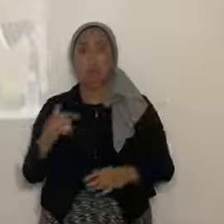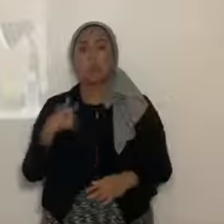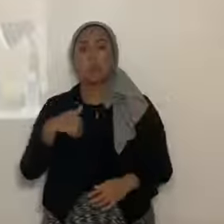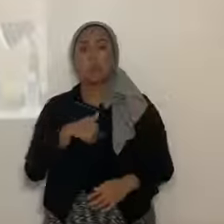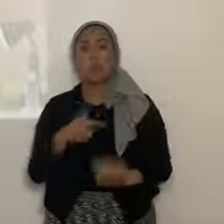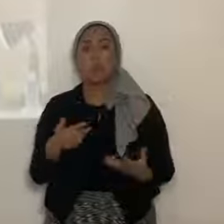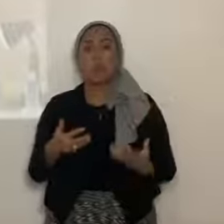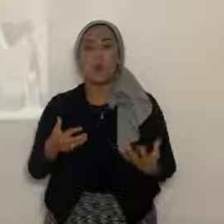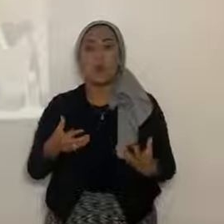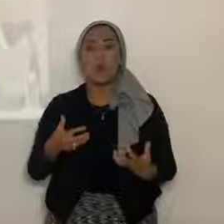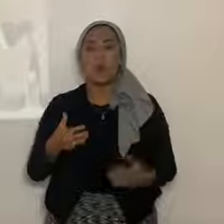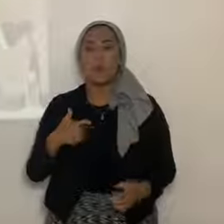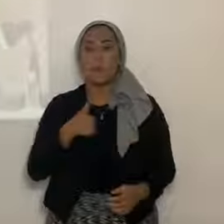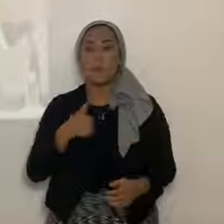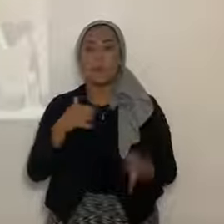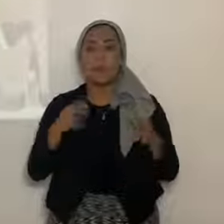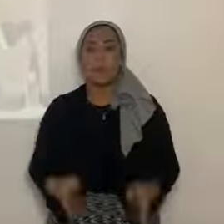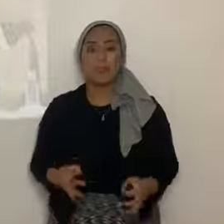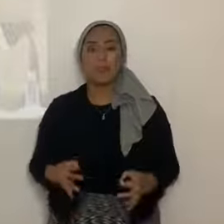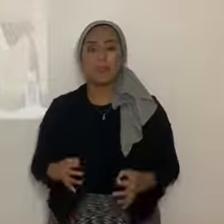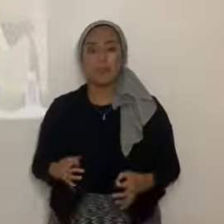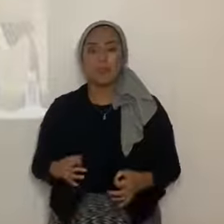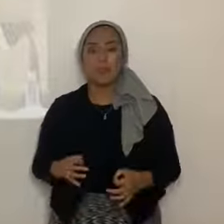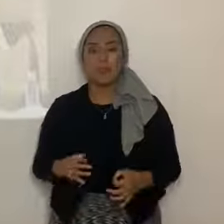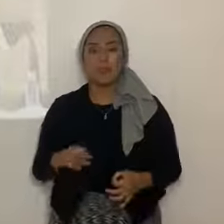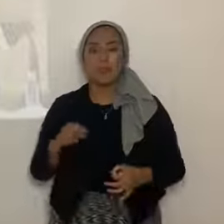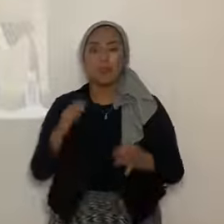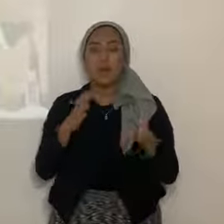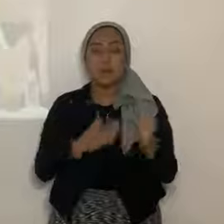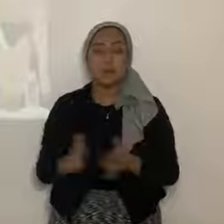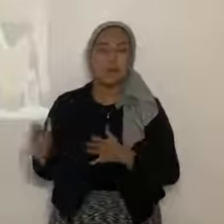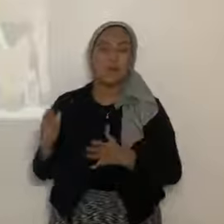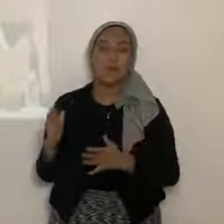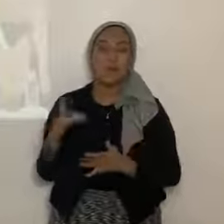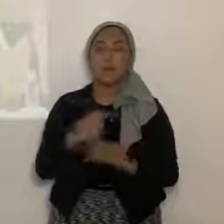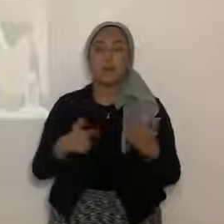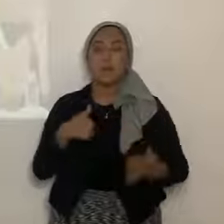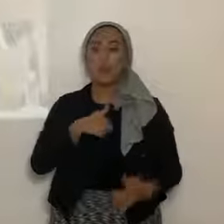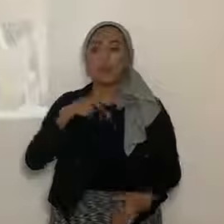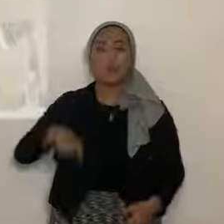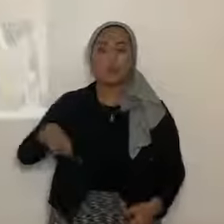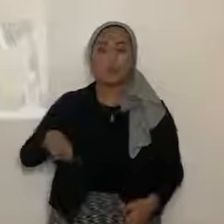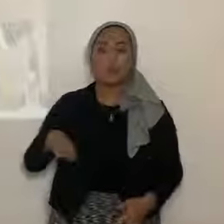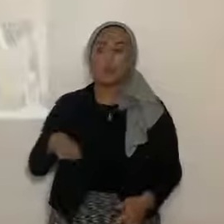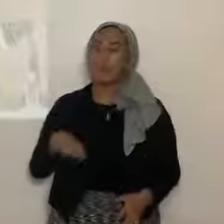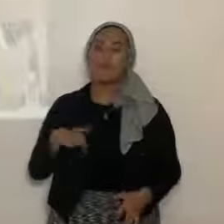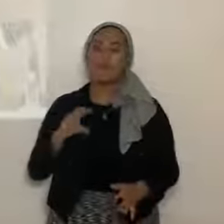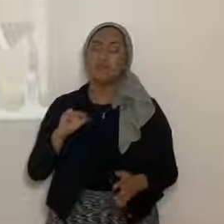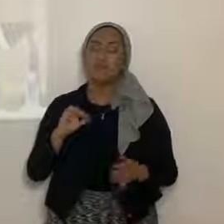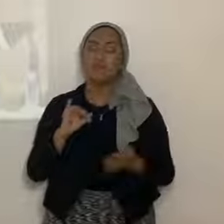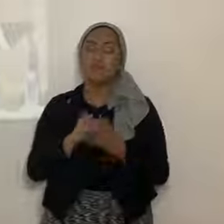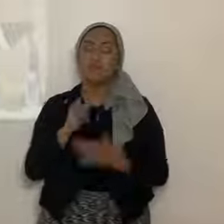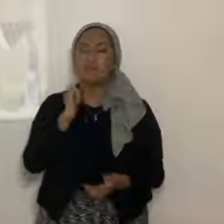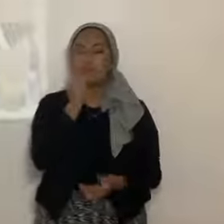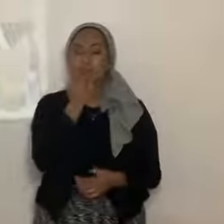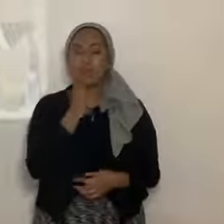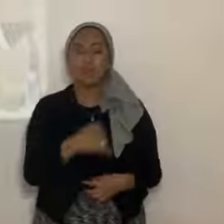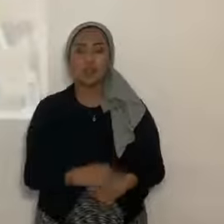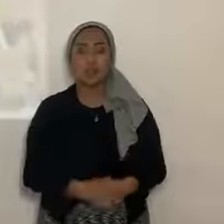deseamos, según nuestras condiciones. Eso es un punto muy malo. Querer